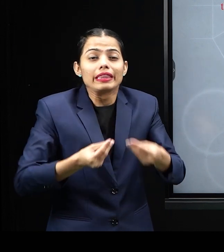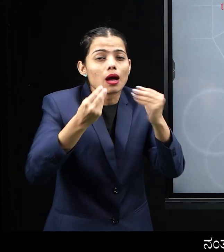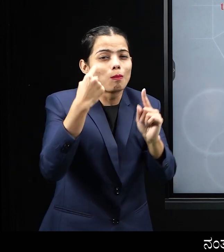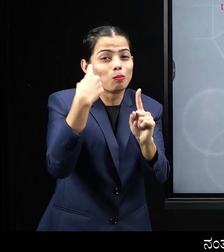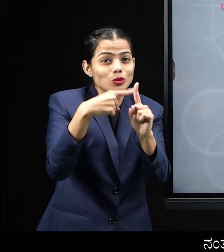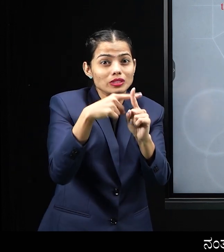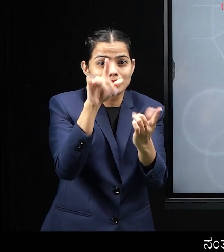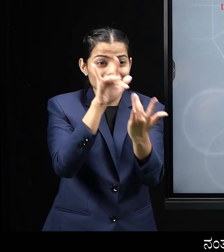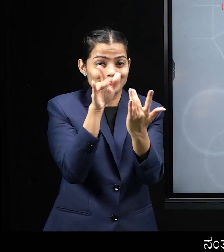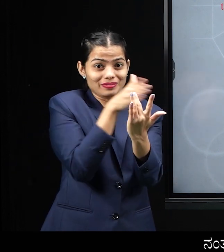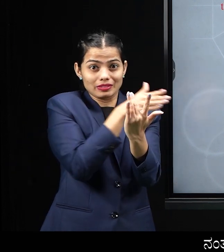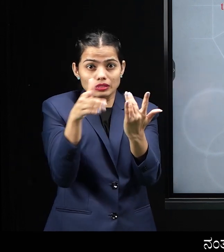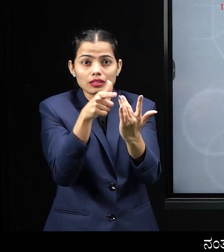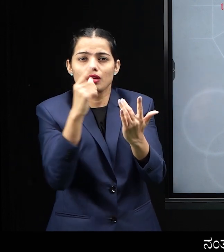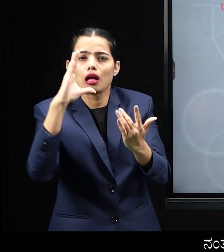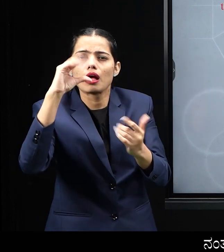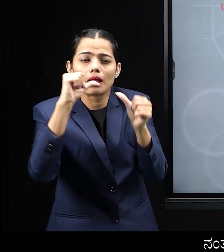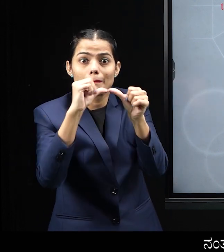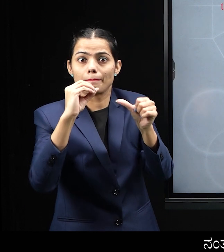ಎರಡು ಧನಾತ್ಮಕ ಪೂರ್ಣಾಂಕಗಳಾಗಿರಲಿ.